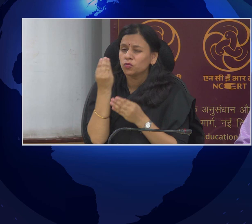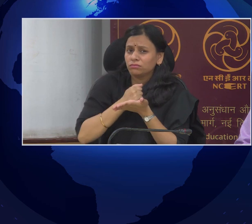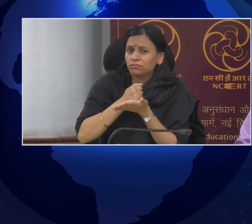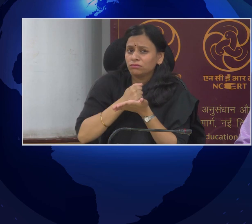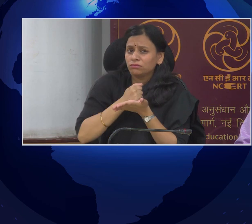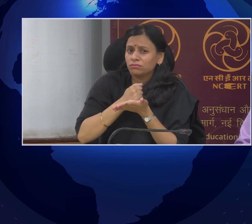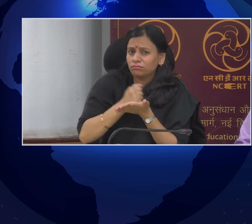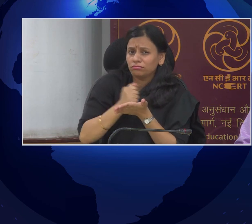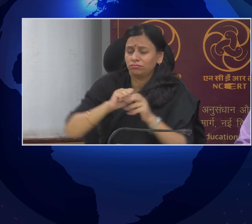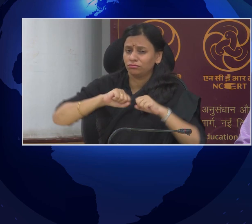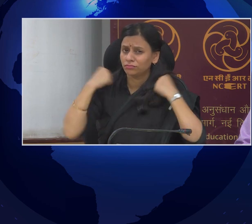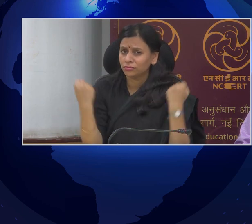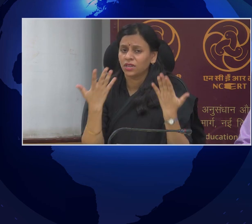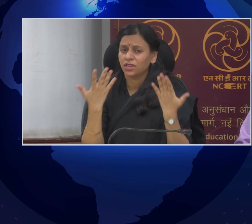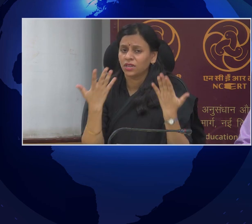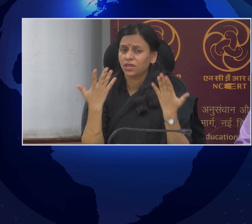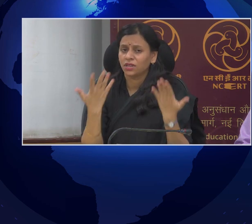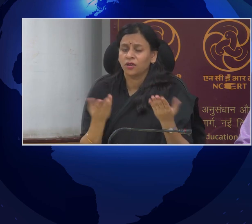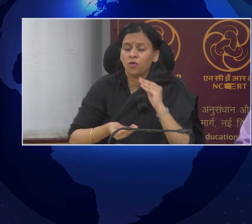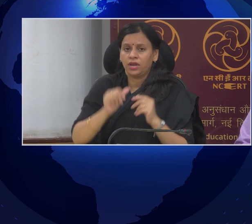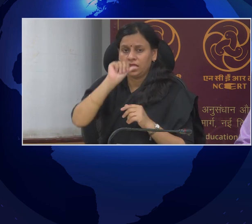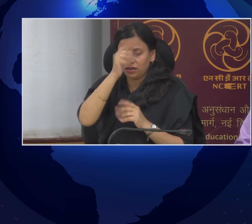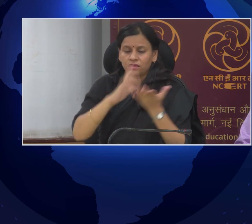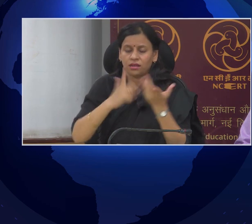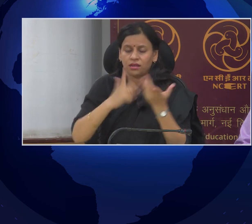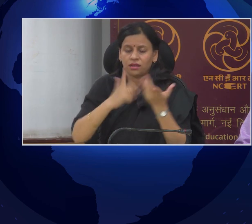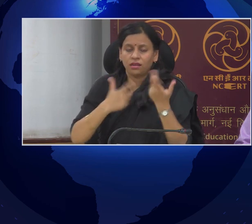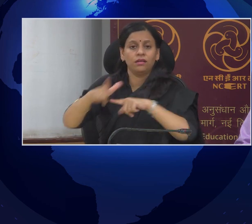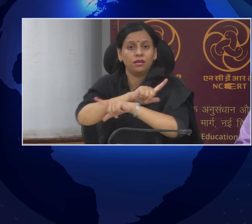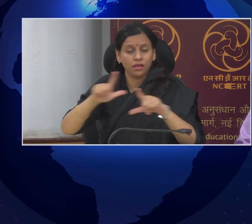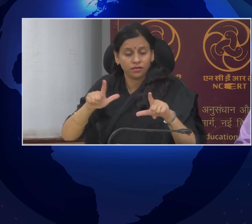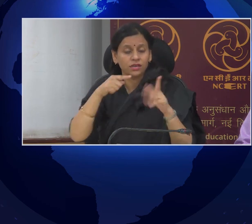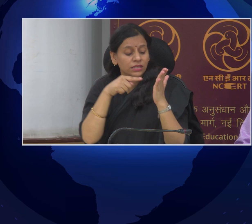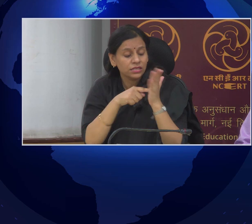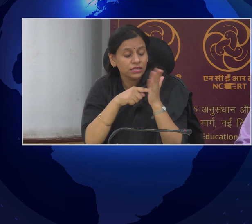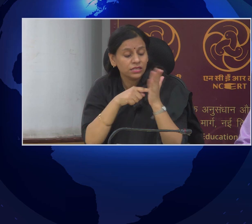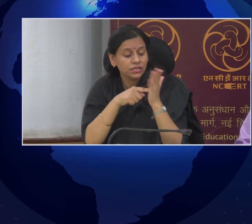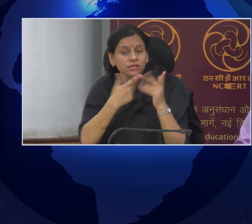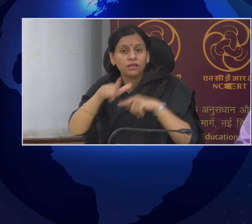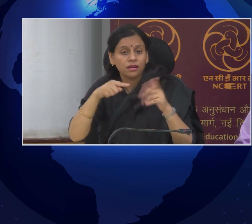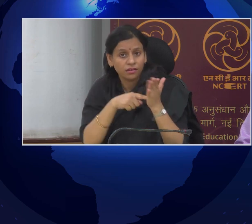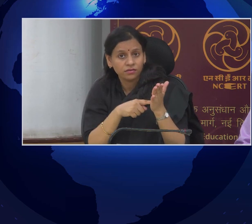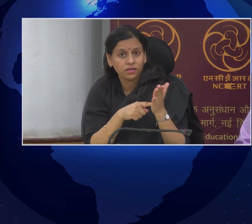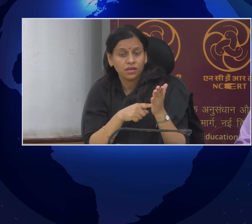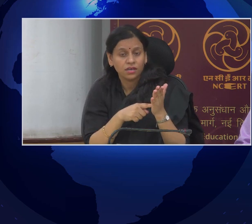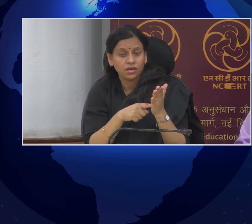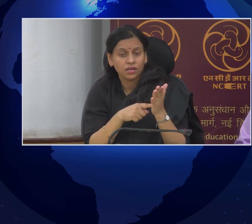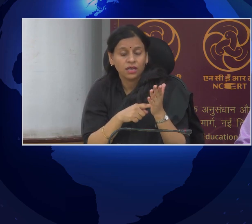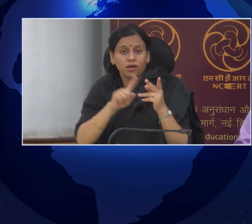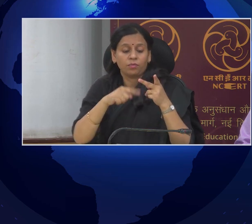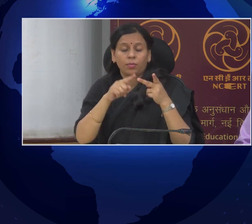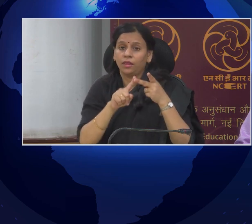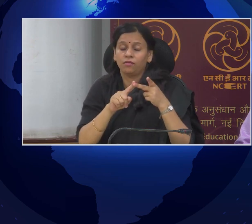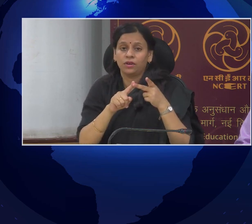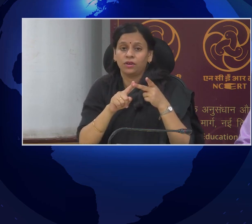है और हम लोगों ने भारतीय सांकेतिक भाषा को एक भाषा के रूप में सेकेंडरी